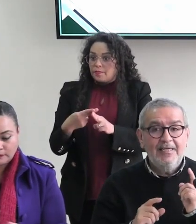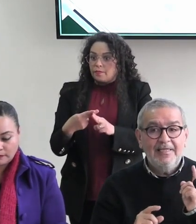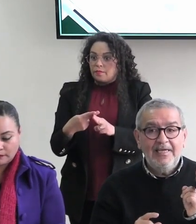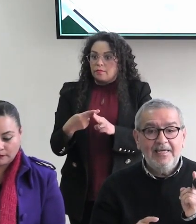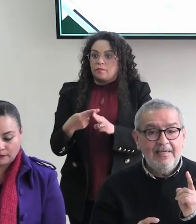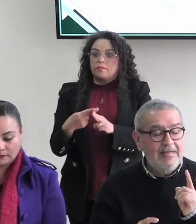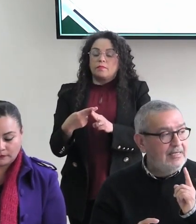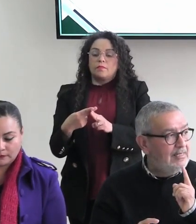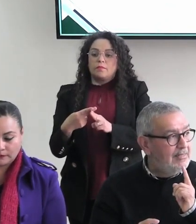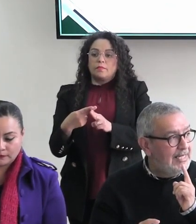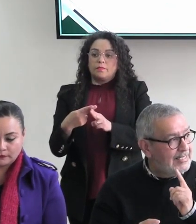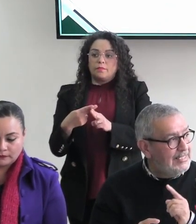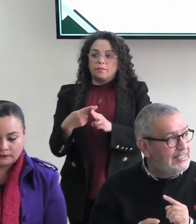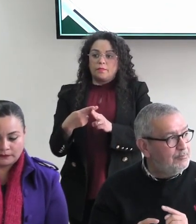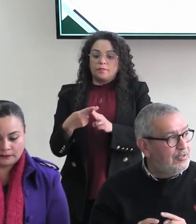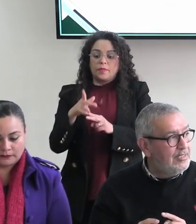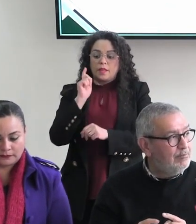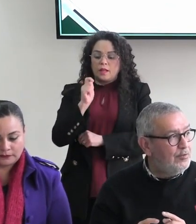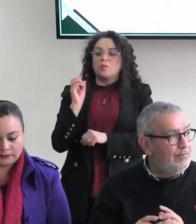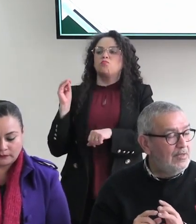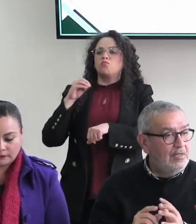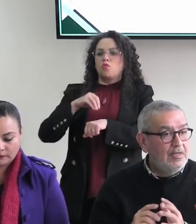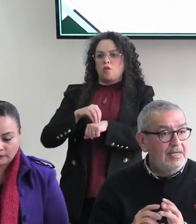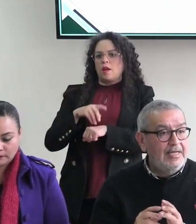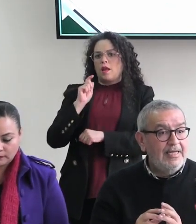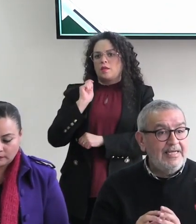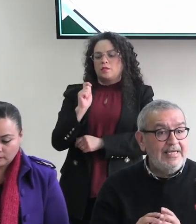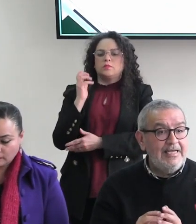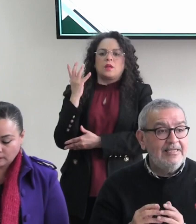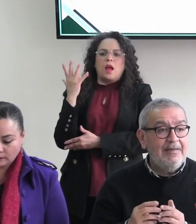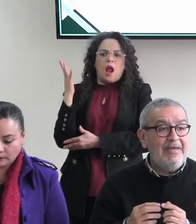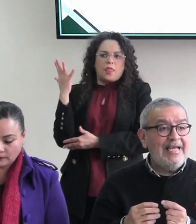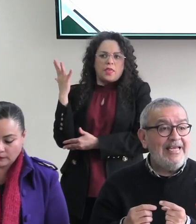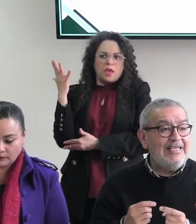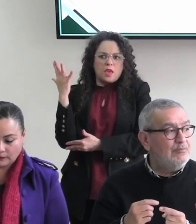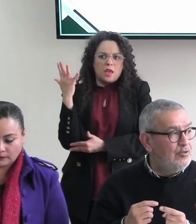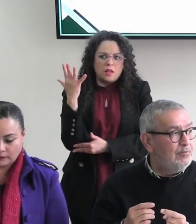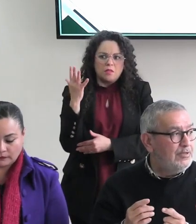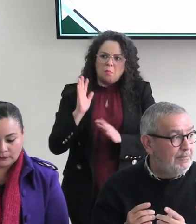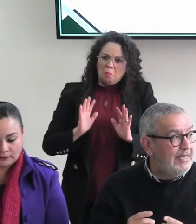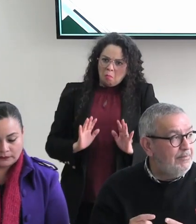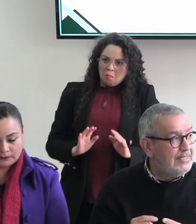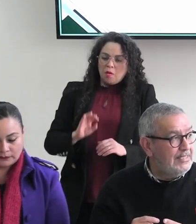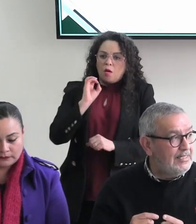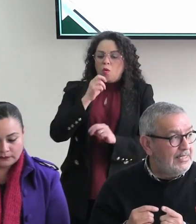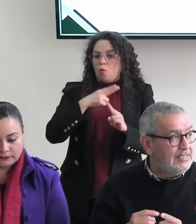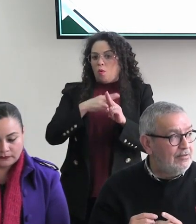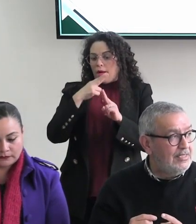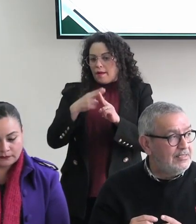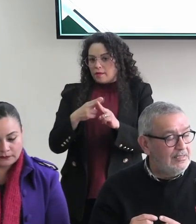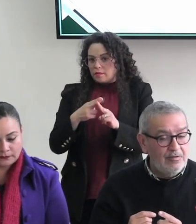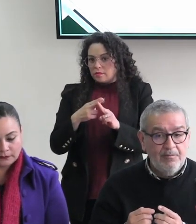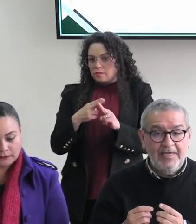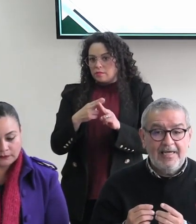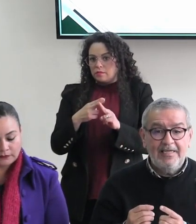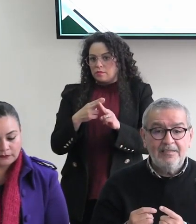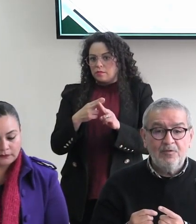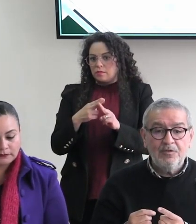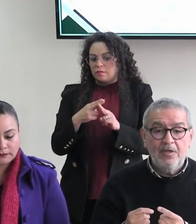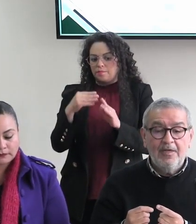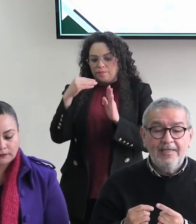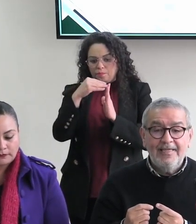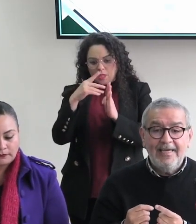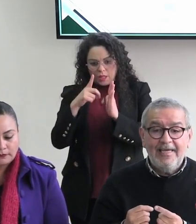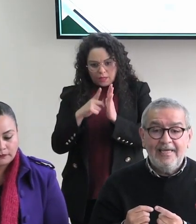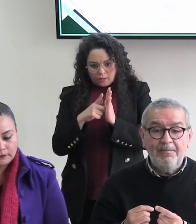posibilidades de jardines, por ejemplo, y de mecanismos. Se va a invertir, hasta donde entiendo,